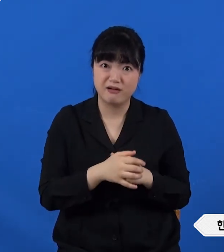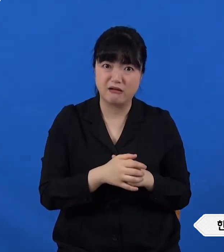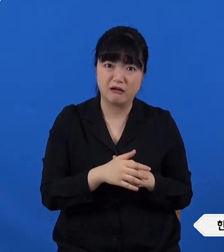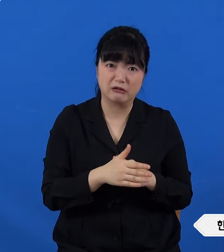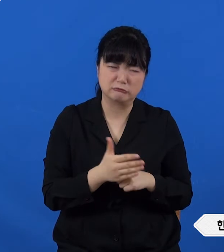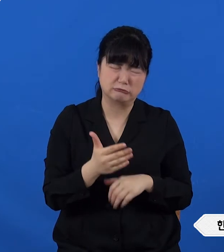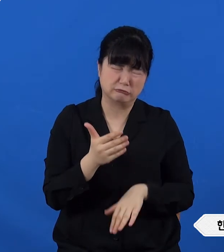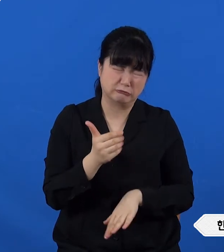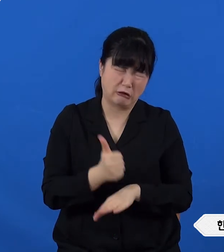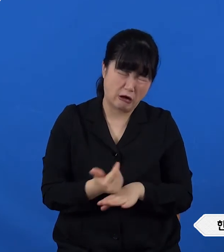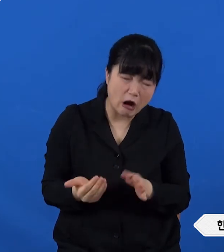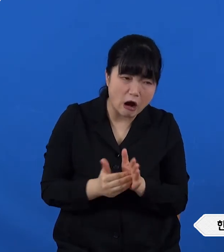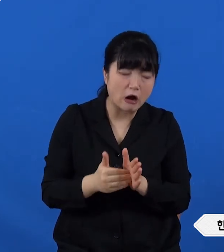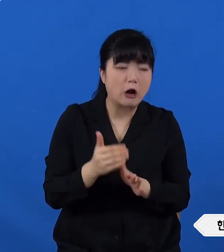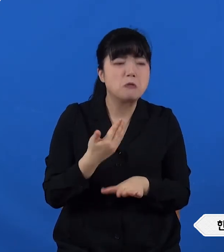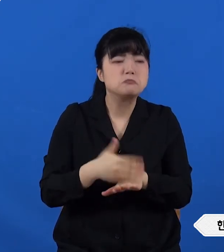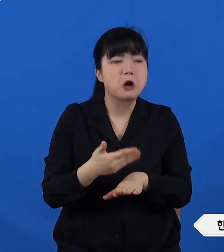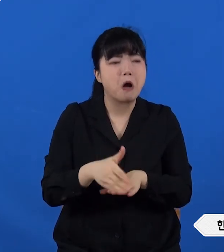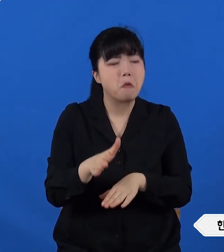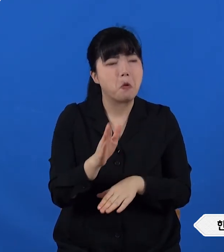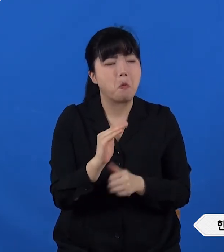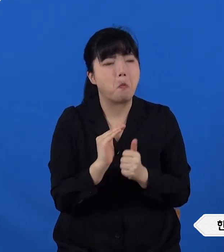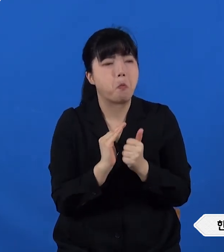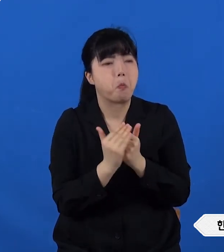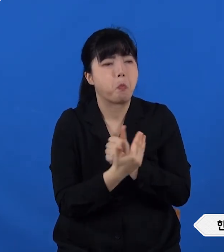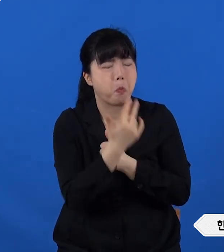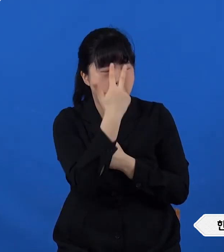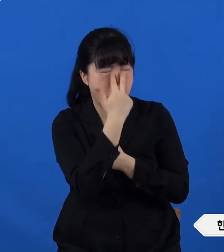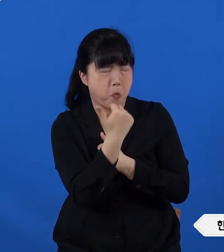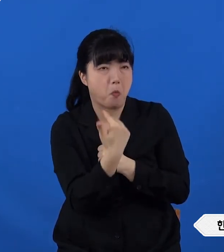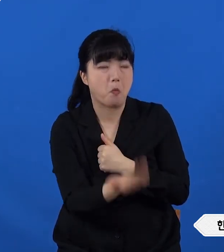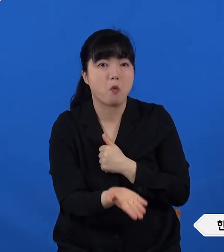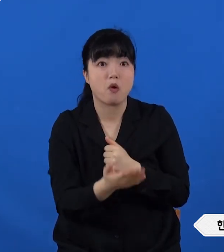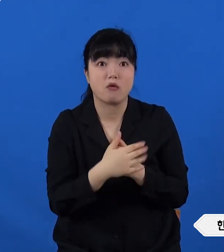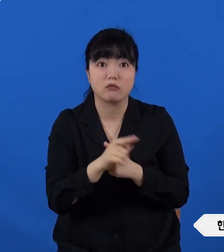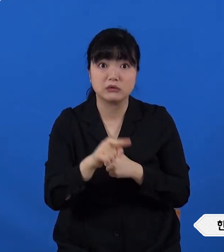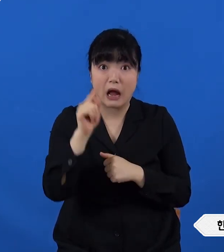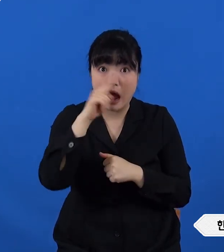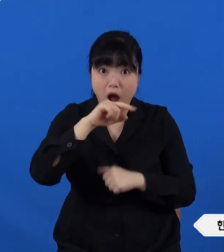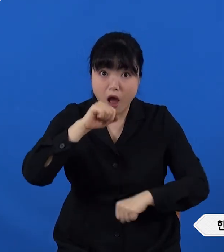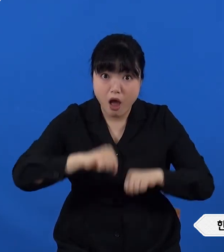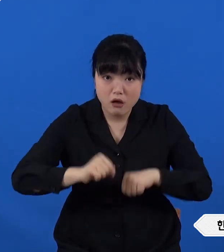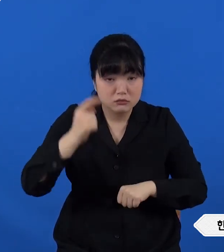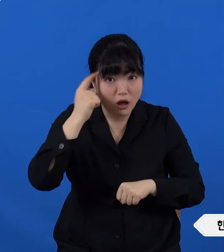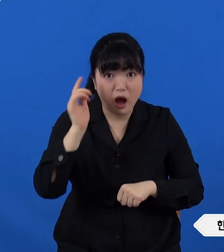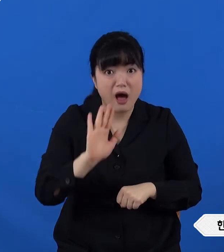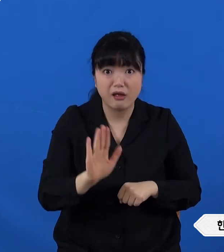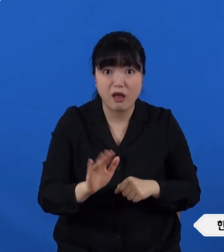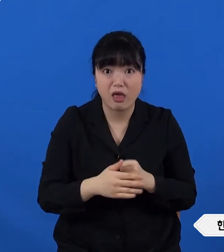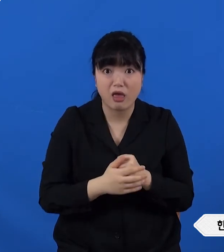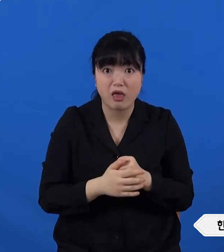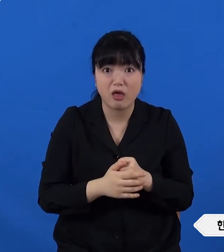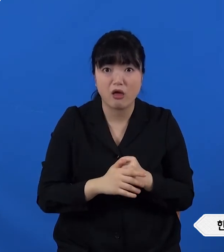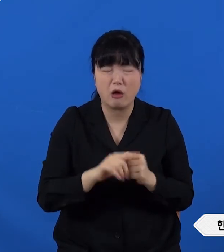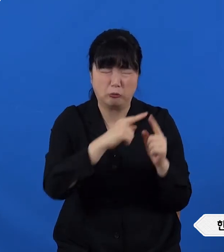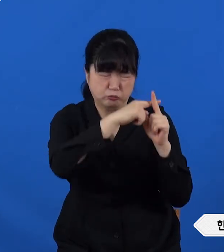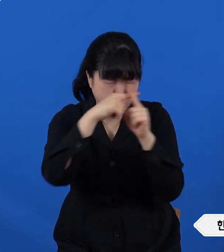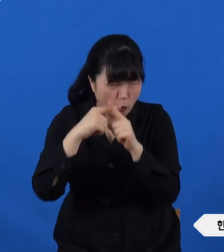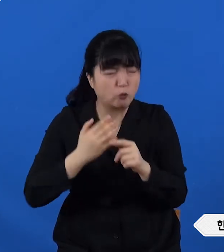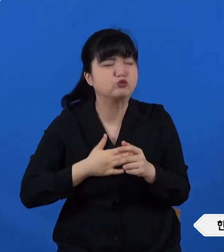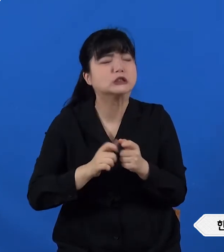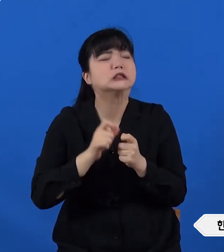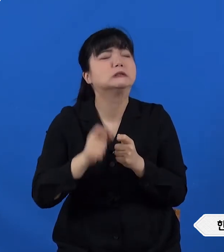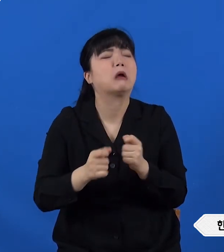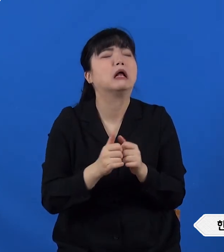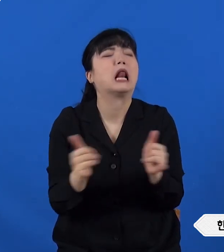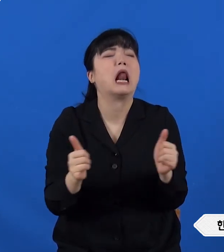끝까지 불량배들을 감싸고 돌았습니다. 그 불량배들이 한 악행은 생각하지 않고 무조건 우리 지파